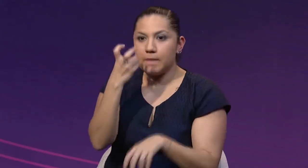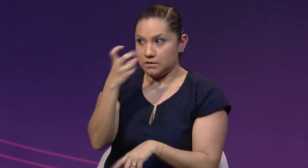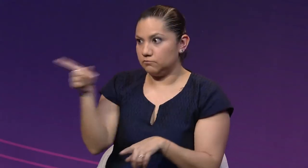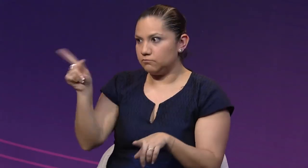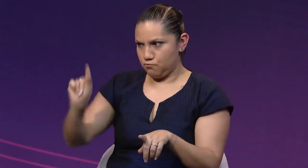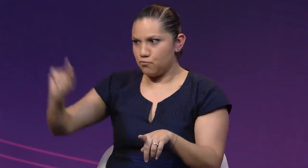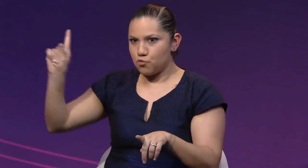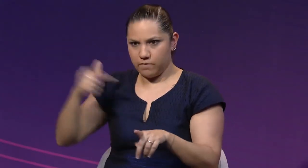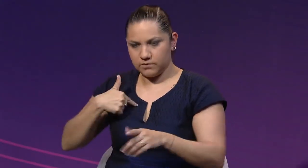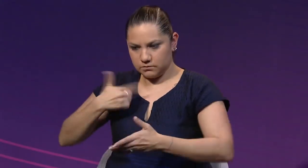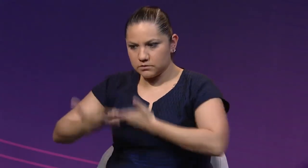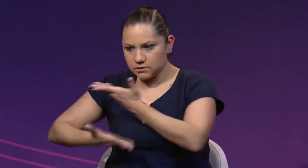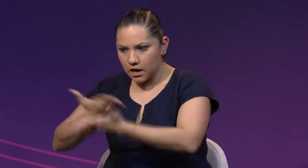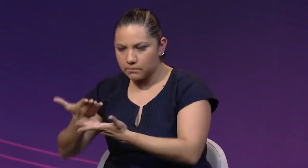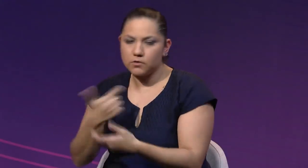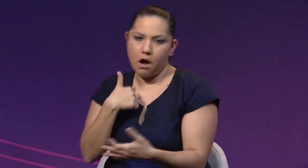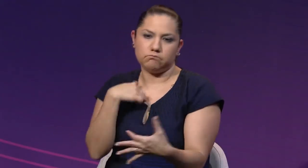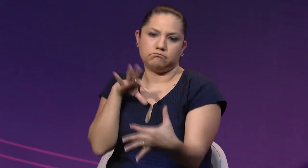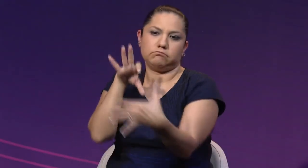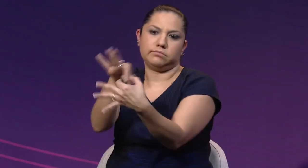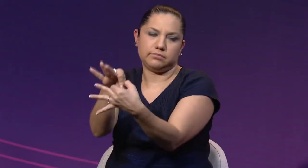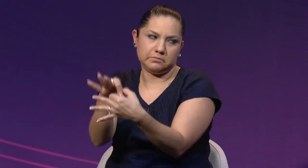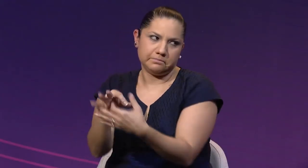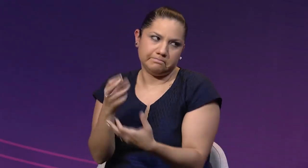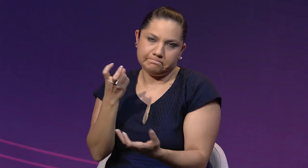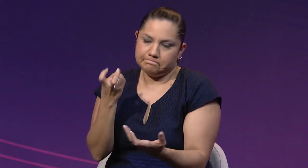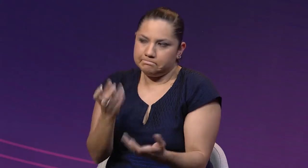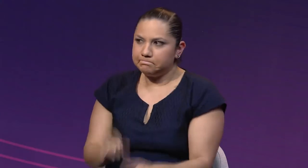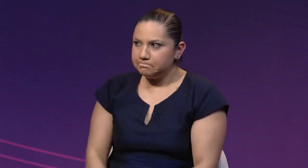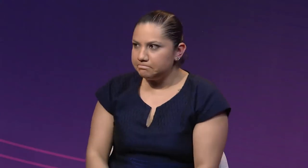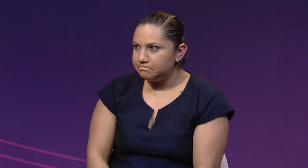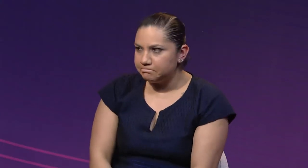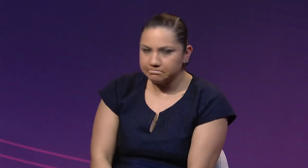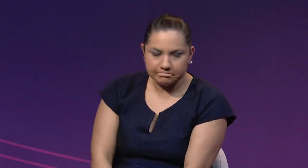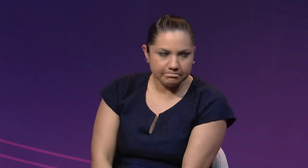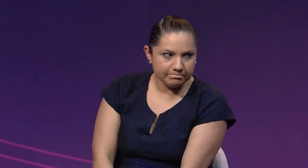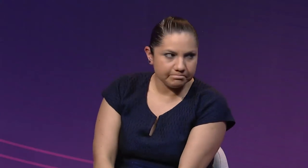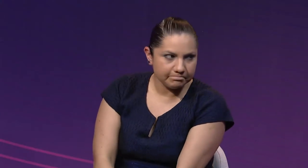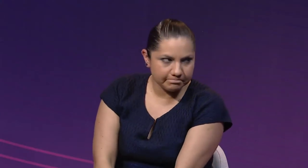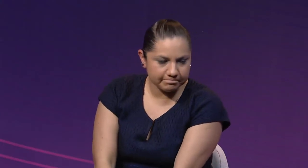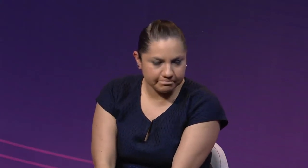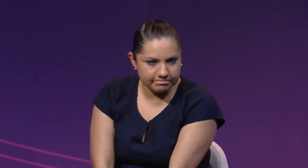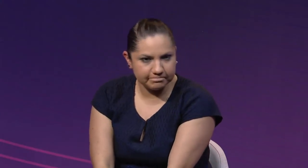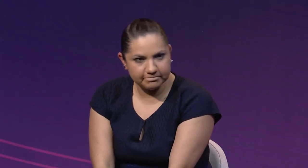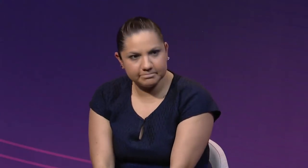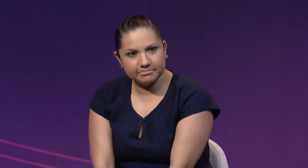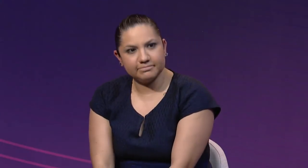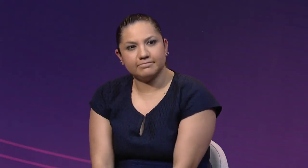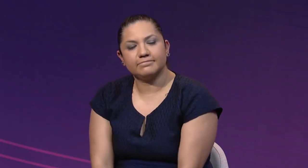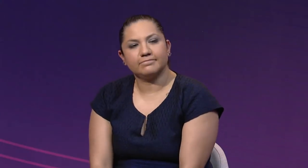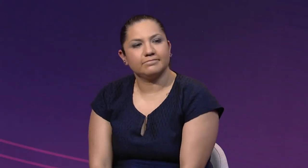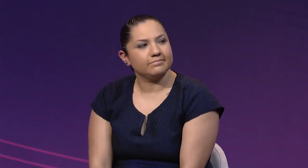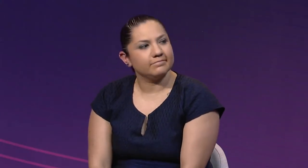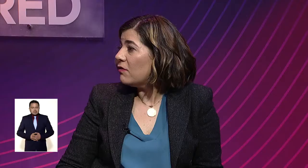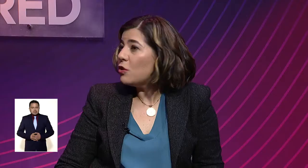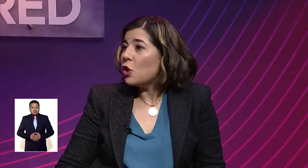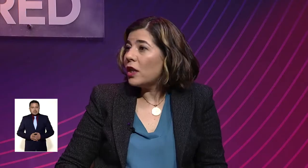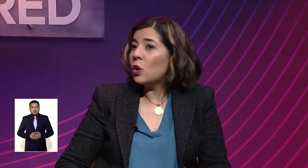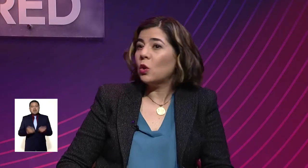alguna área, ¿no? Para ofrecer ese servicio de interpretación de manera profesional. Claro, igual que funcionan